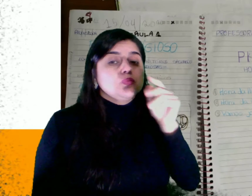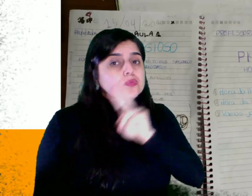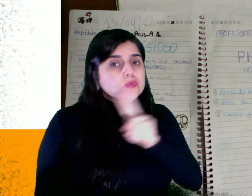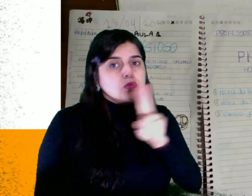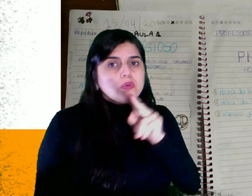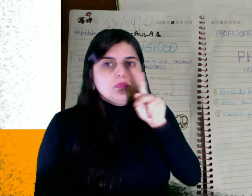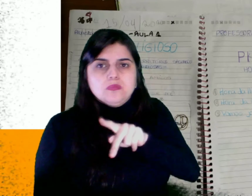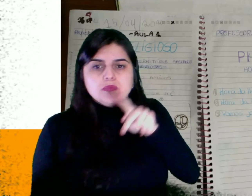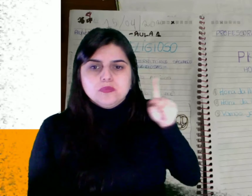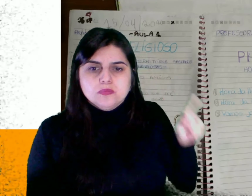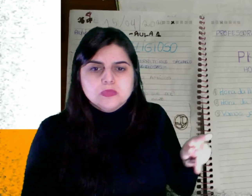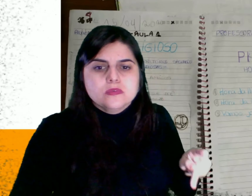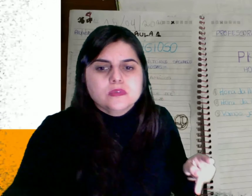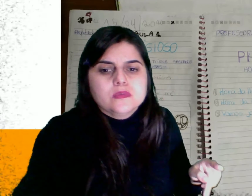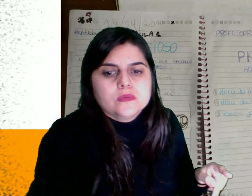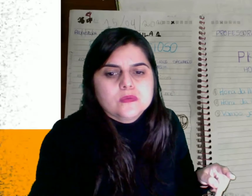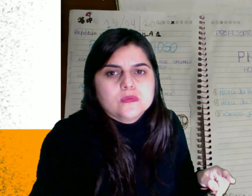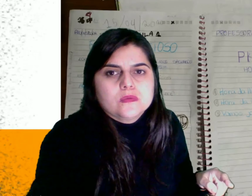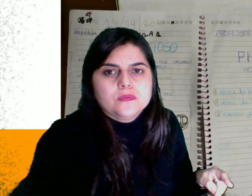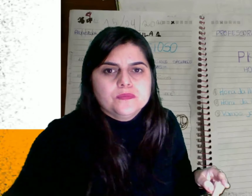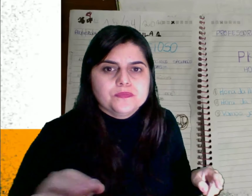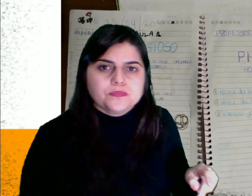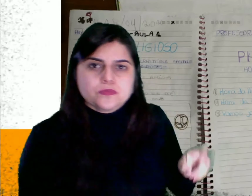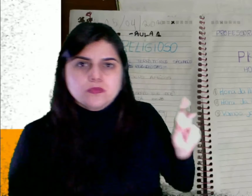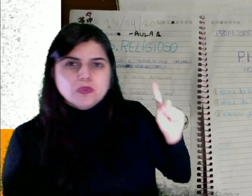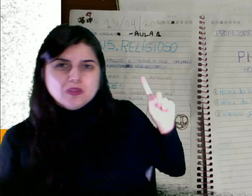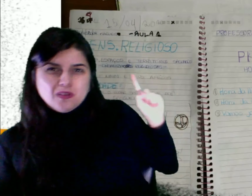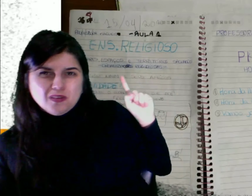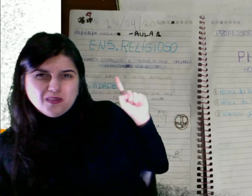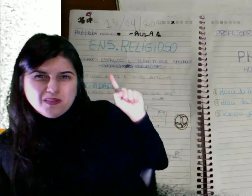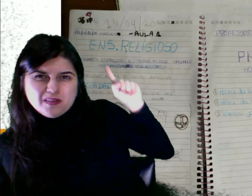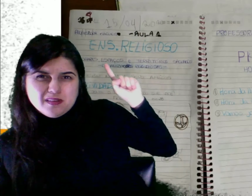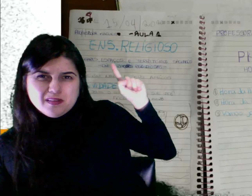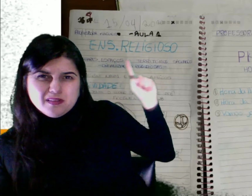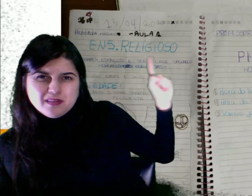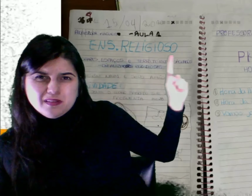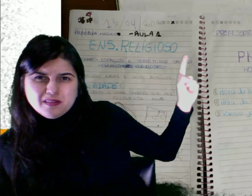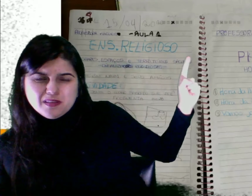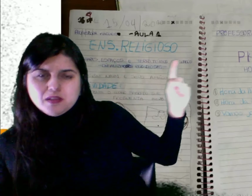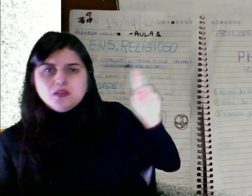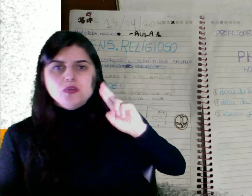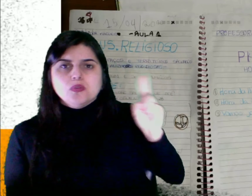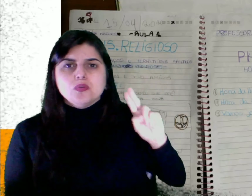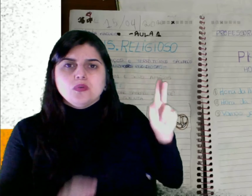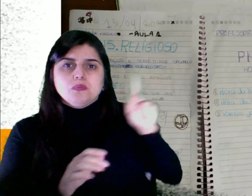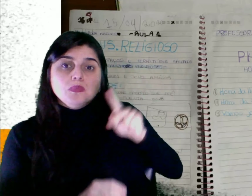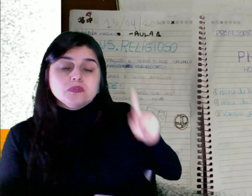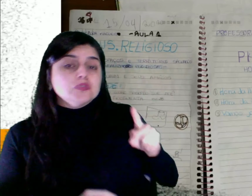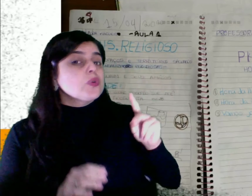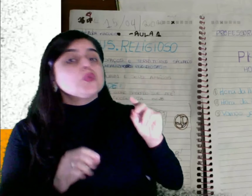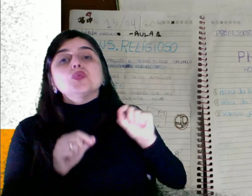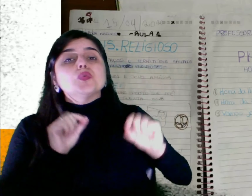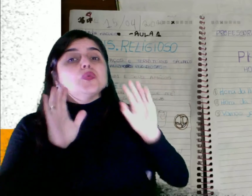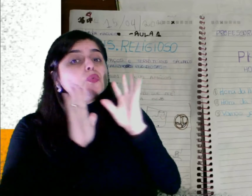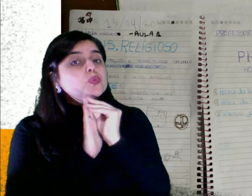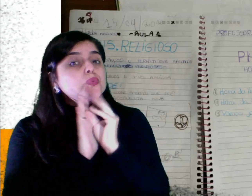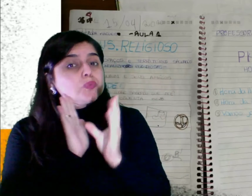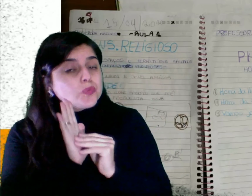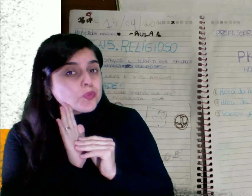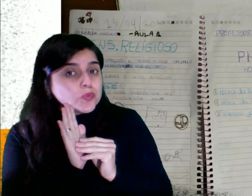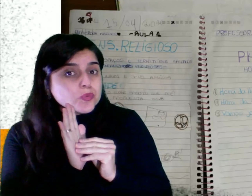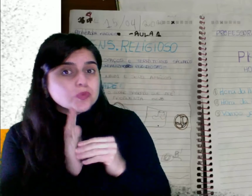explicava, aula 1, a data, né? Todos os registros que elas falaram que era para ser feitas, a gente foi colocando.